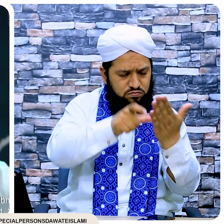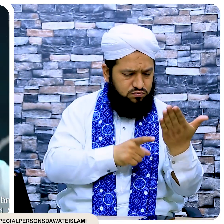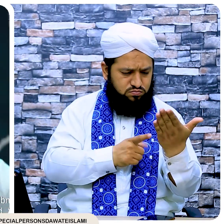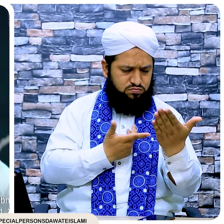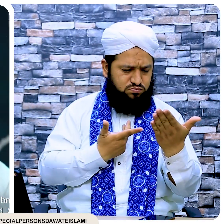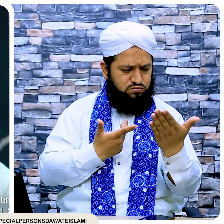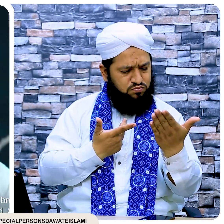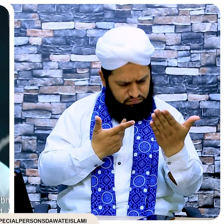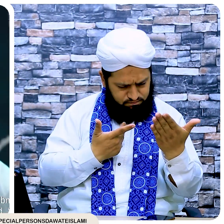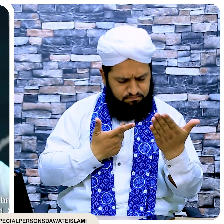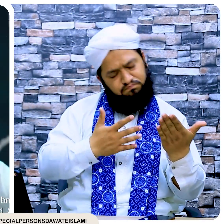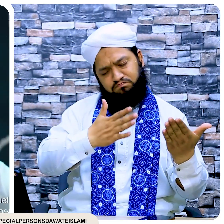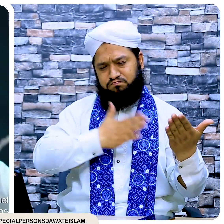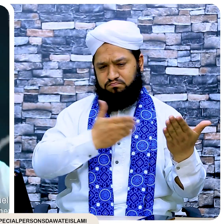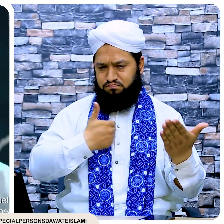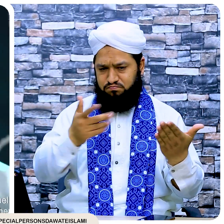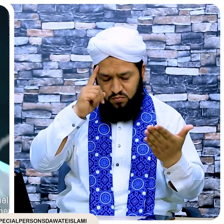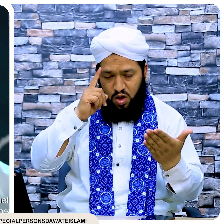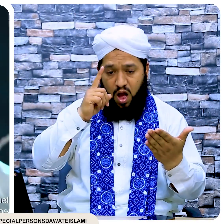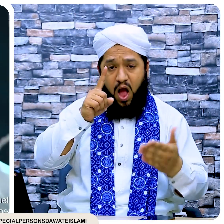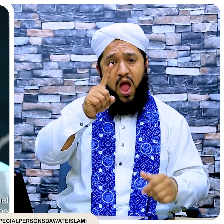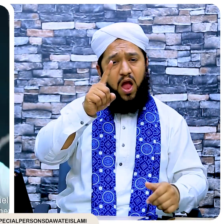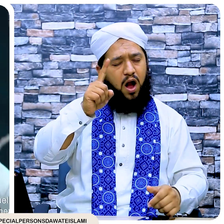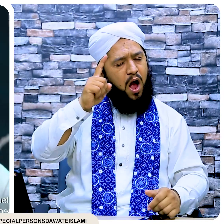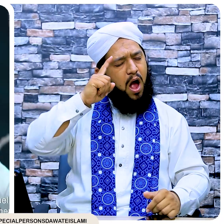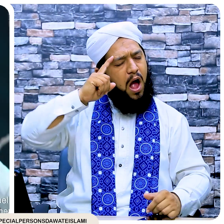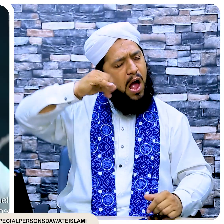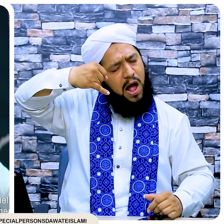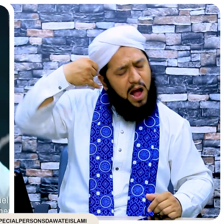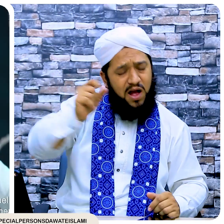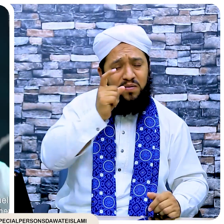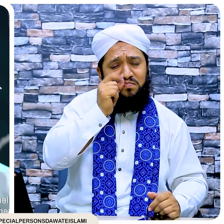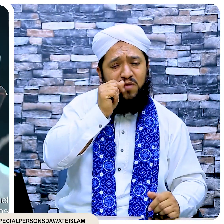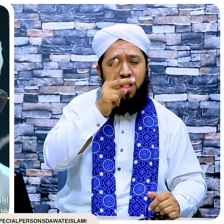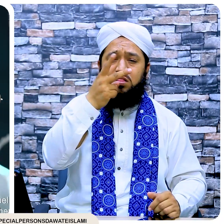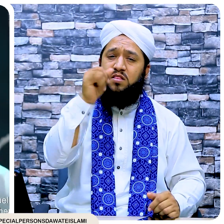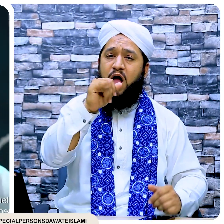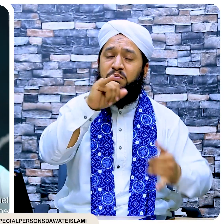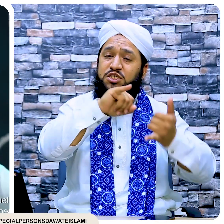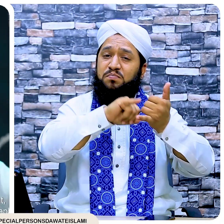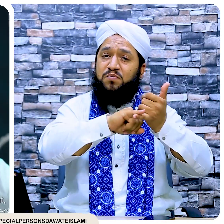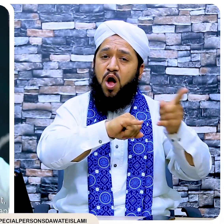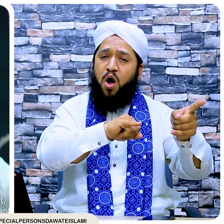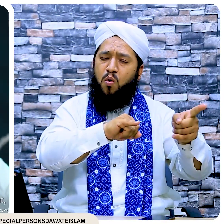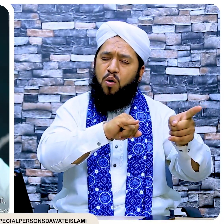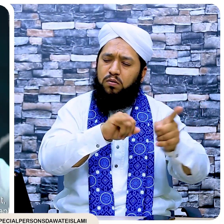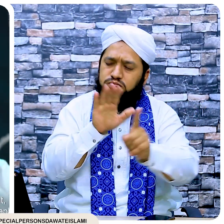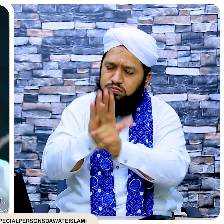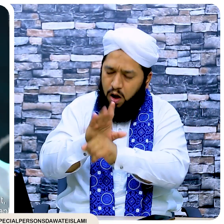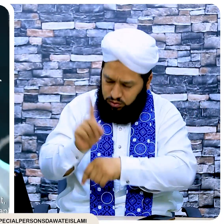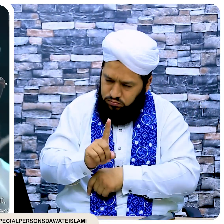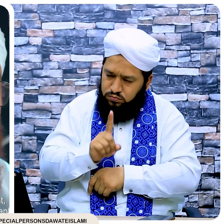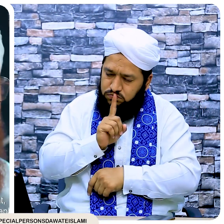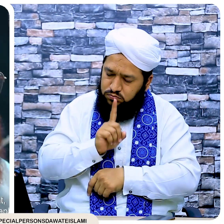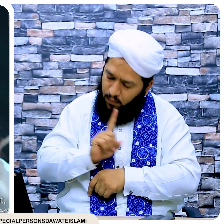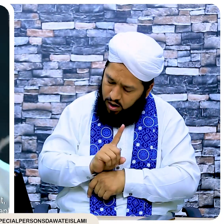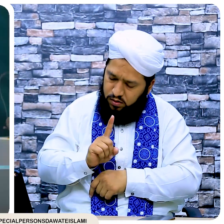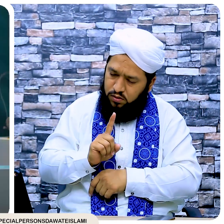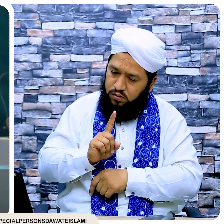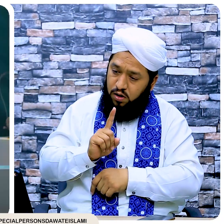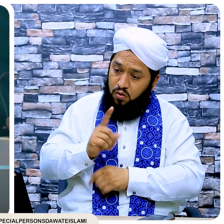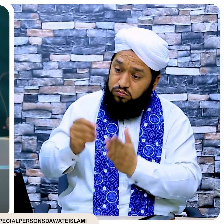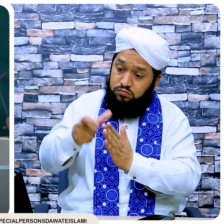تو پہلے مان گئے کہ ٹھیک ہے، لیکن یہاں ایک اور بدبخت اور ظالم شخص شمر موجود تھا۔ اس کے بھڑکانے پر ابن زیاد کو جواب